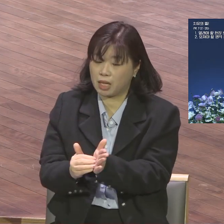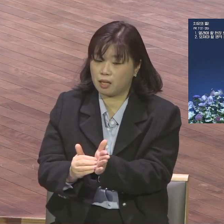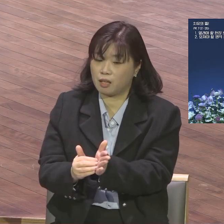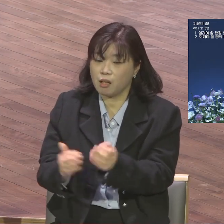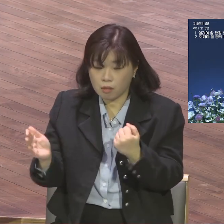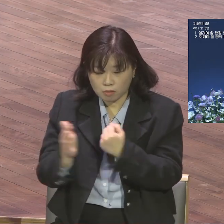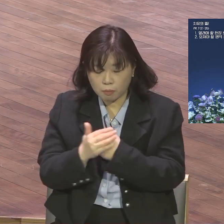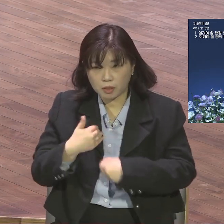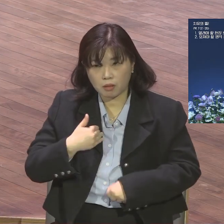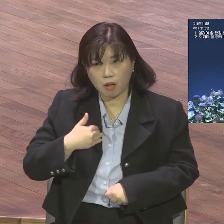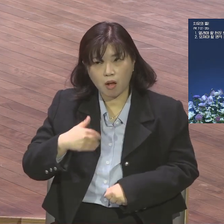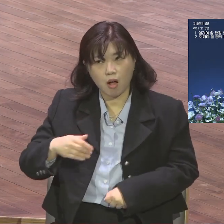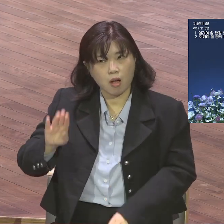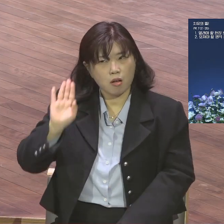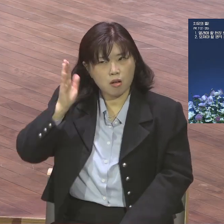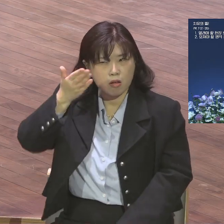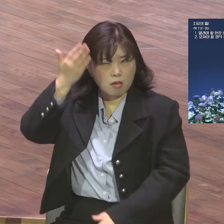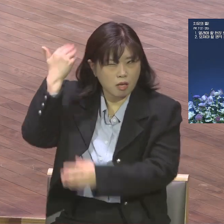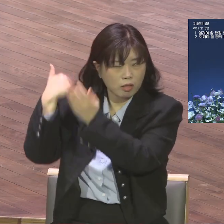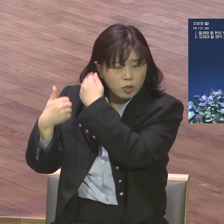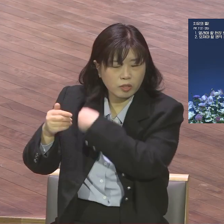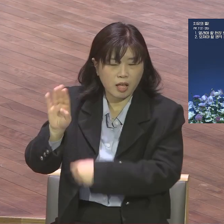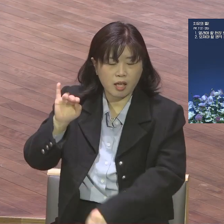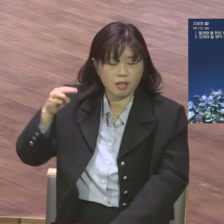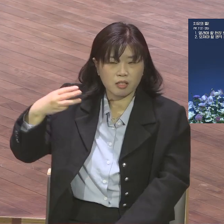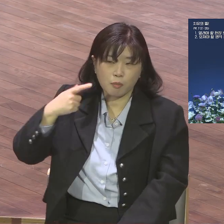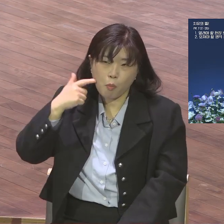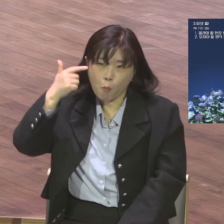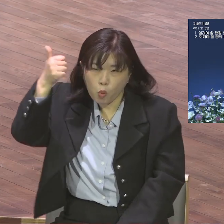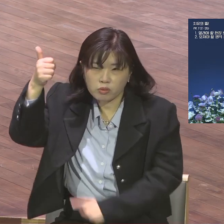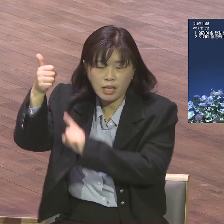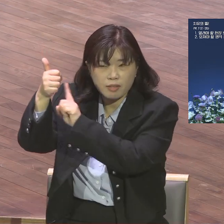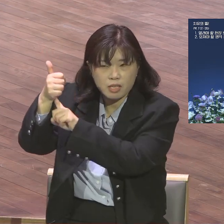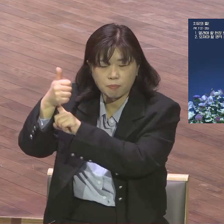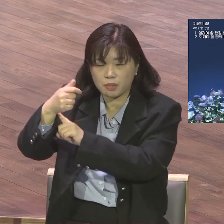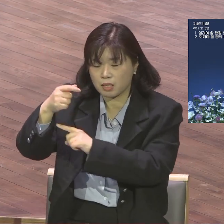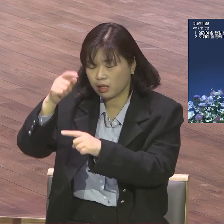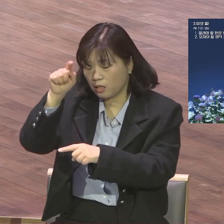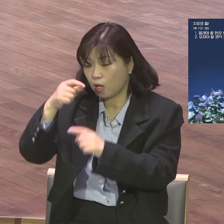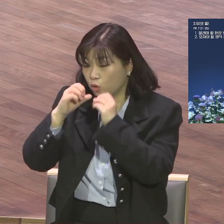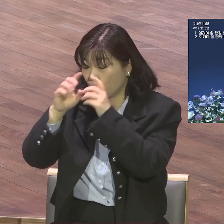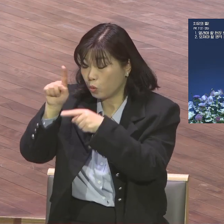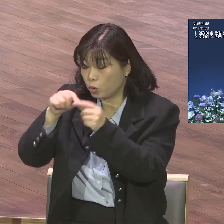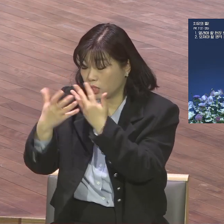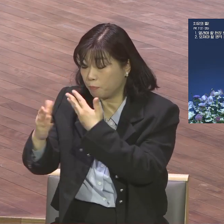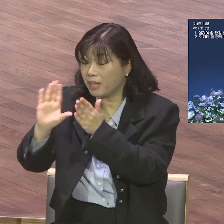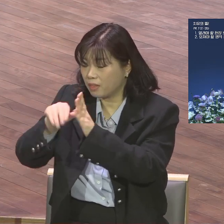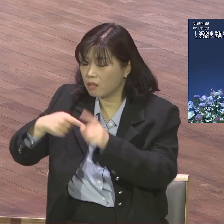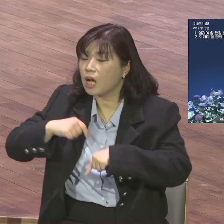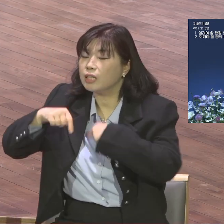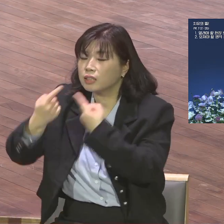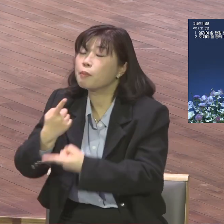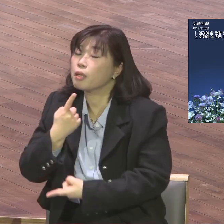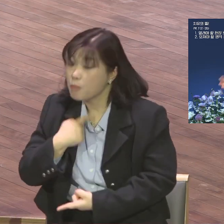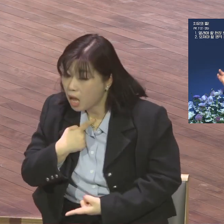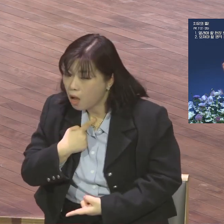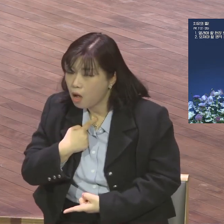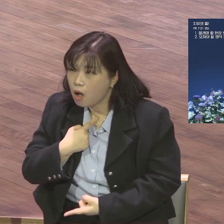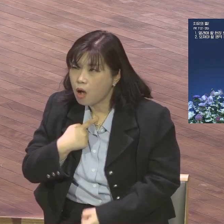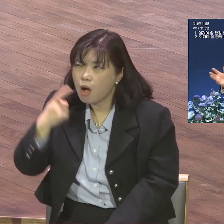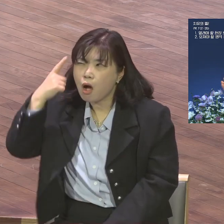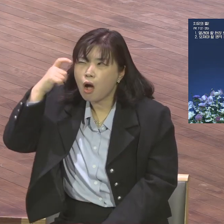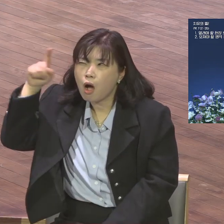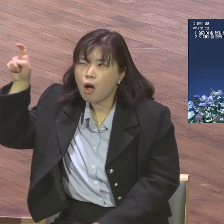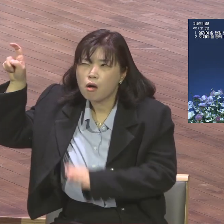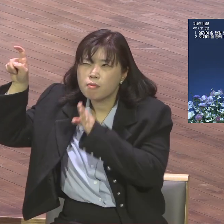집회하면서도 대형 집회 때 통해서 하나님이 분명히 지금 당장 아니 5년 10년 20년